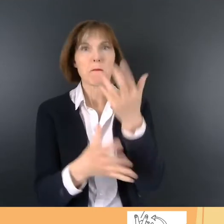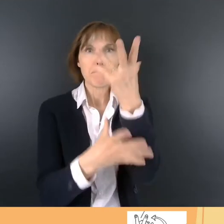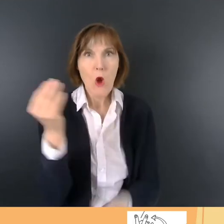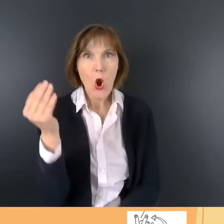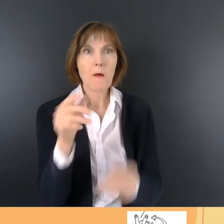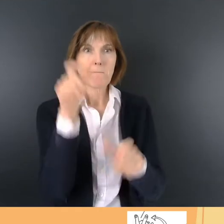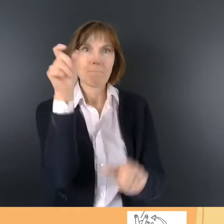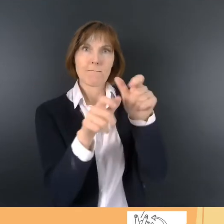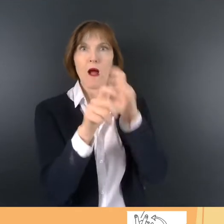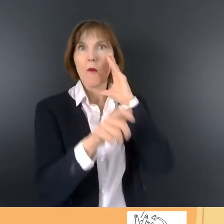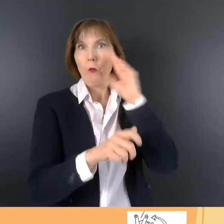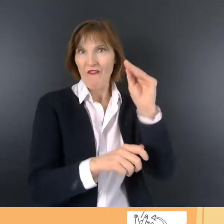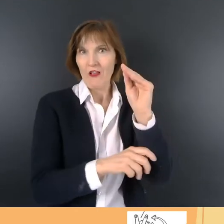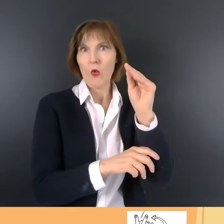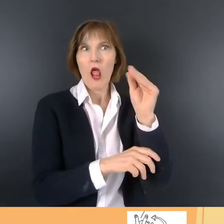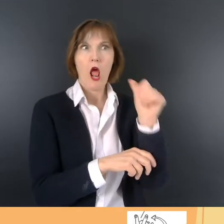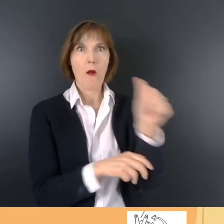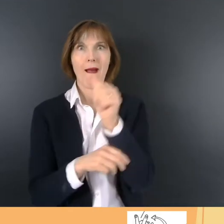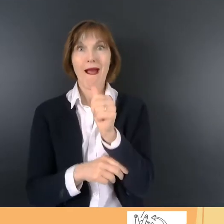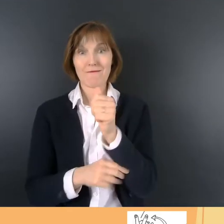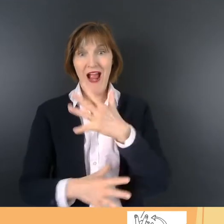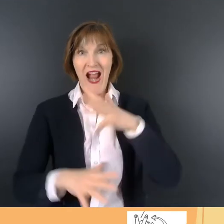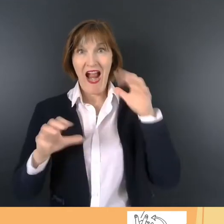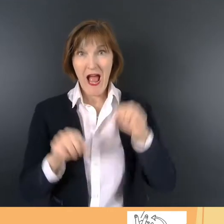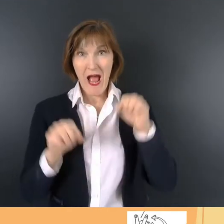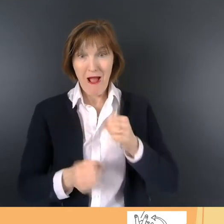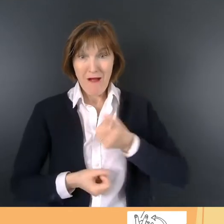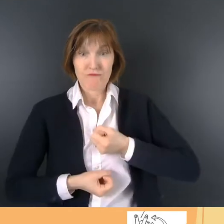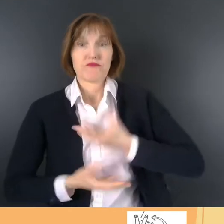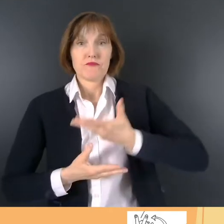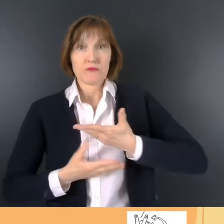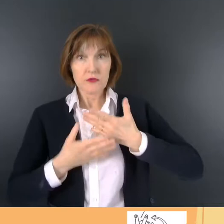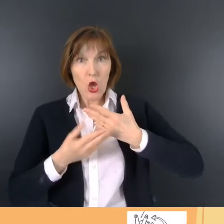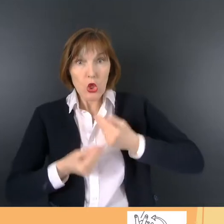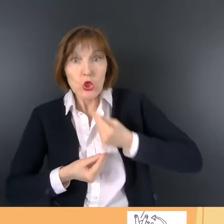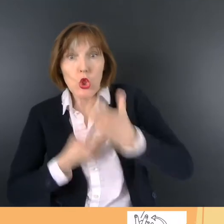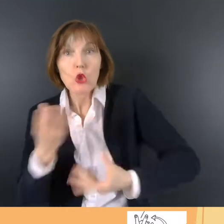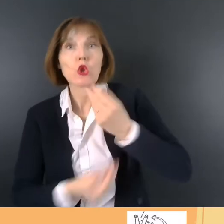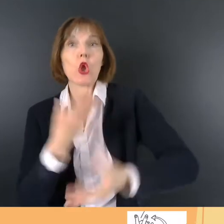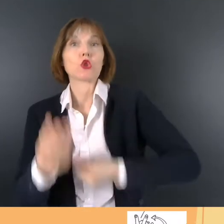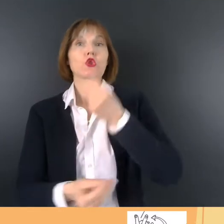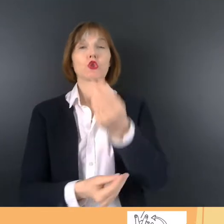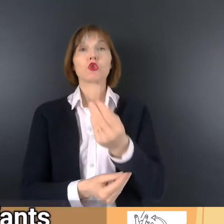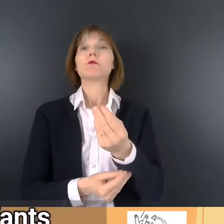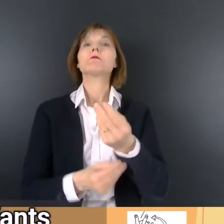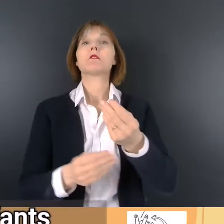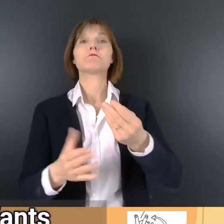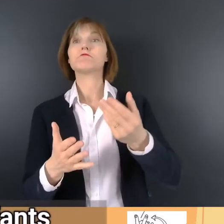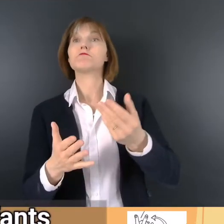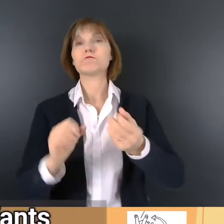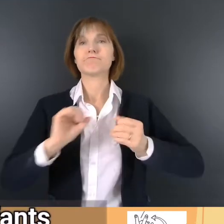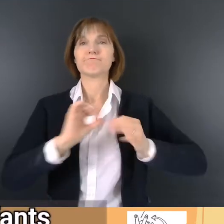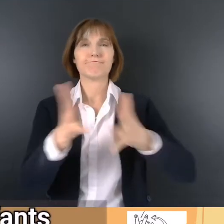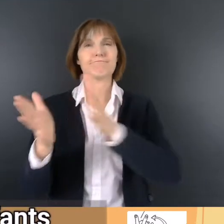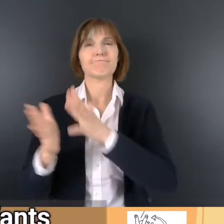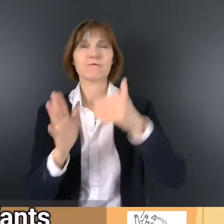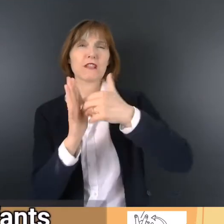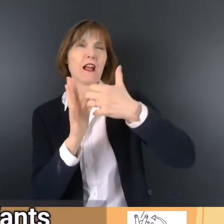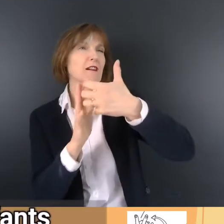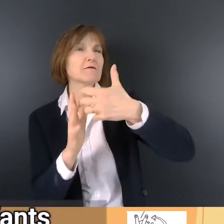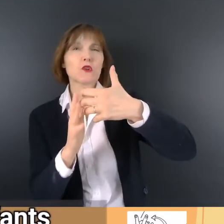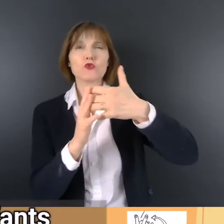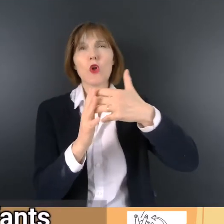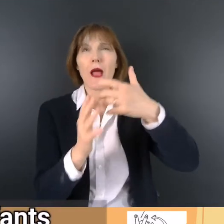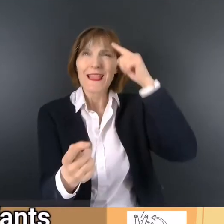professionnels qui sont capables de transmettre du contenu de qualité, comme pour les enfants entendants, mais de le